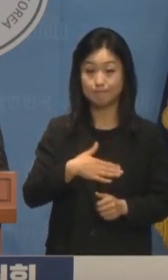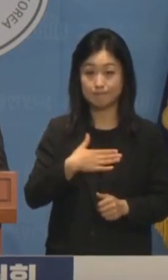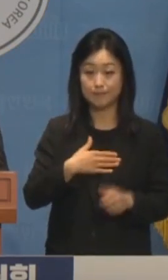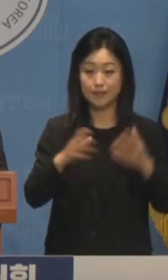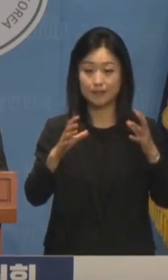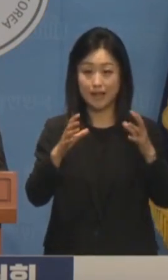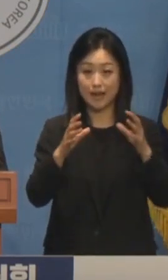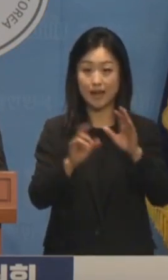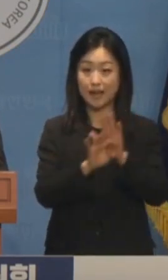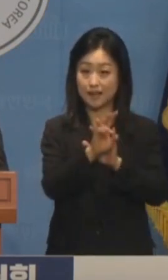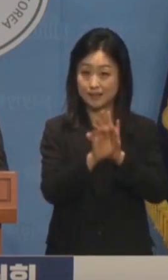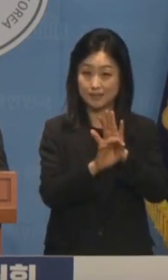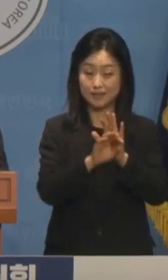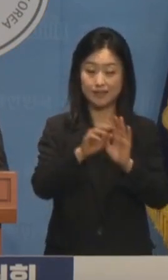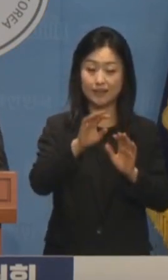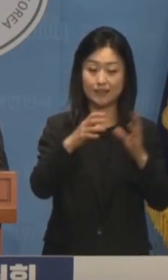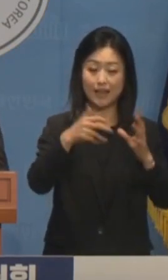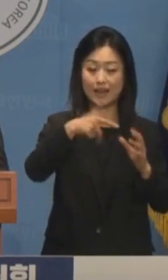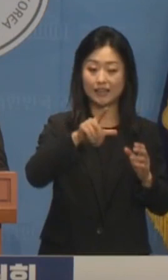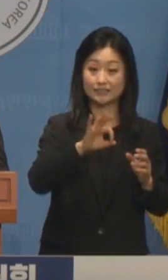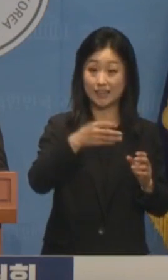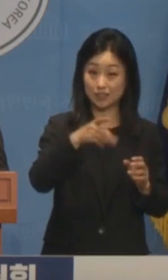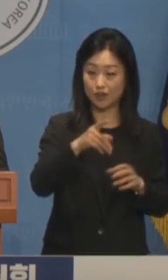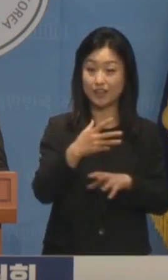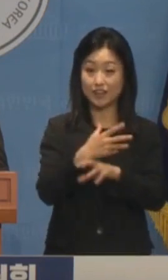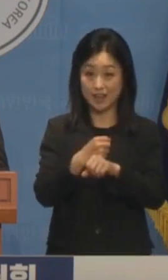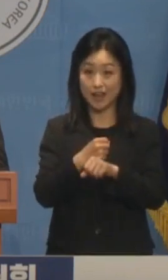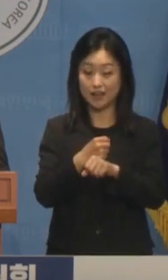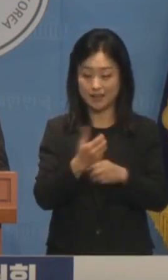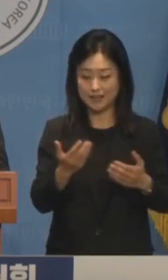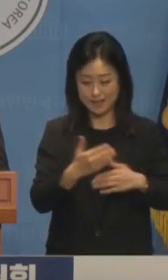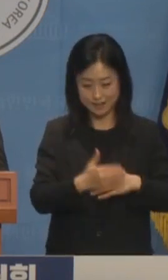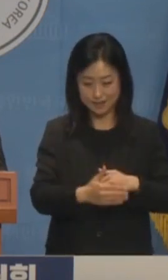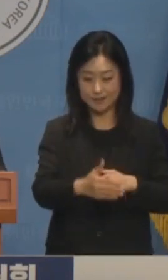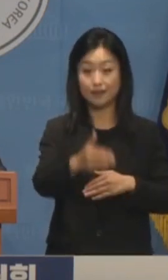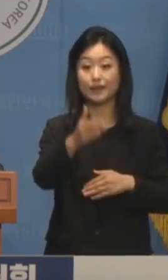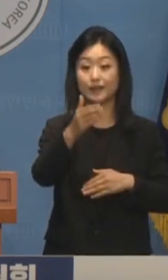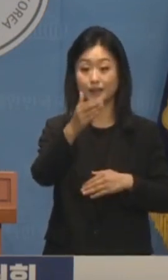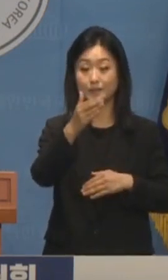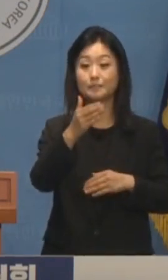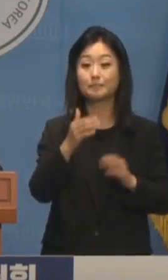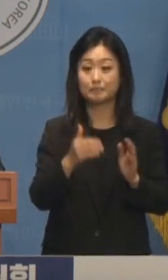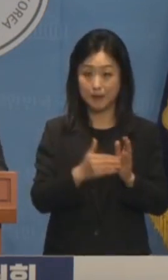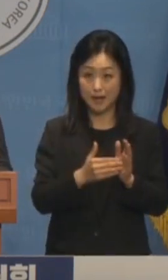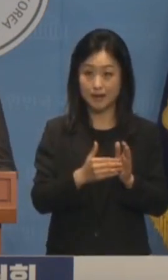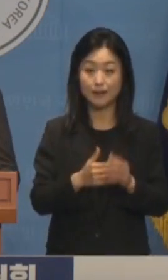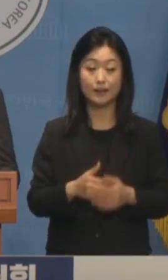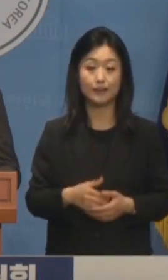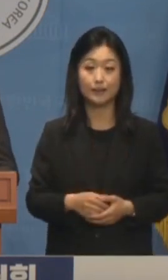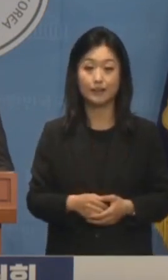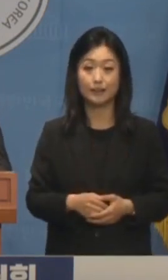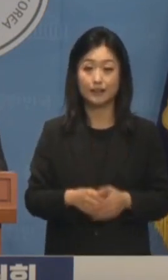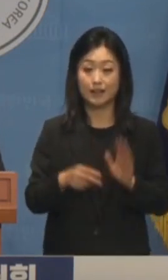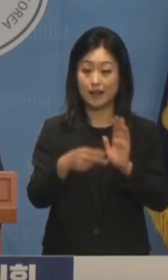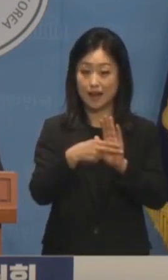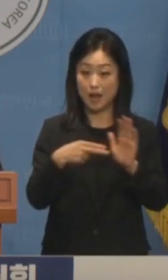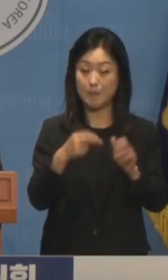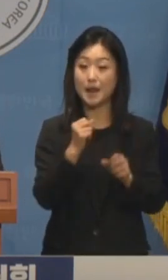나라장터를 통해서 계약을 맺고 일을 진행하게 됐습니다. 저희가 가장 많은